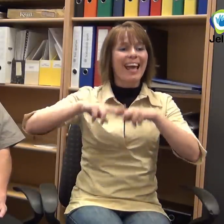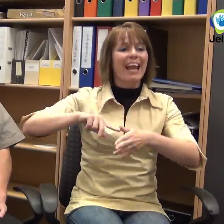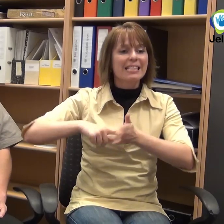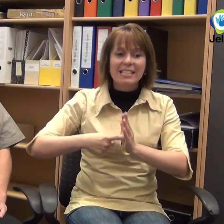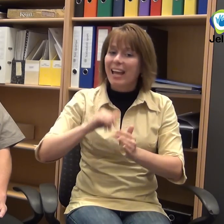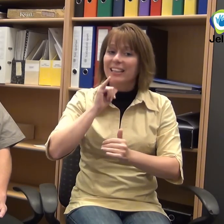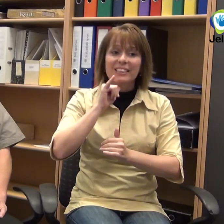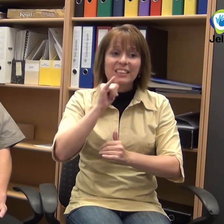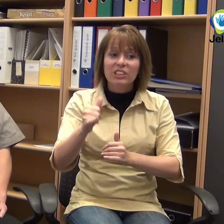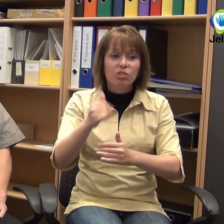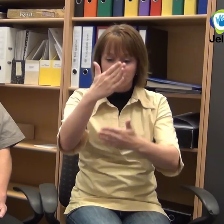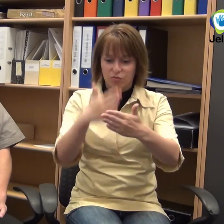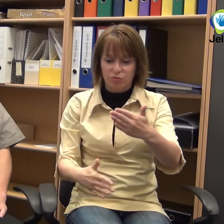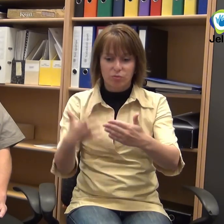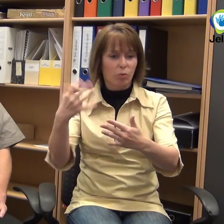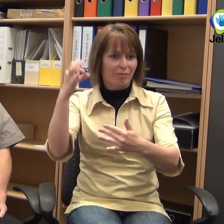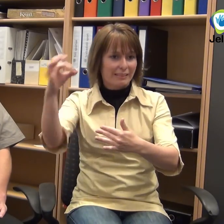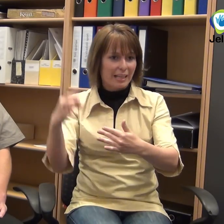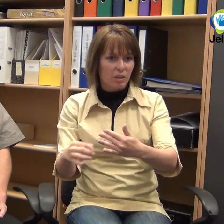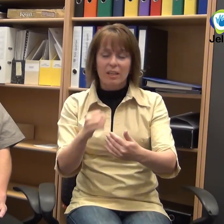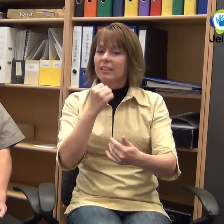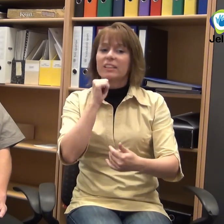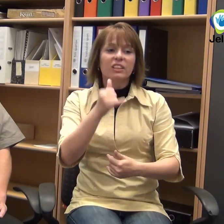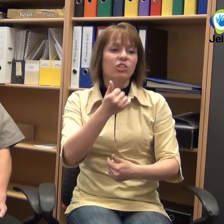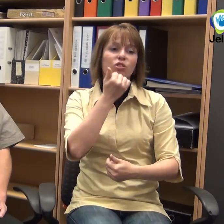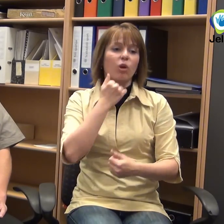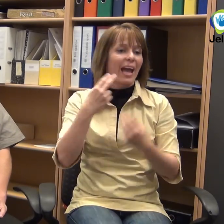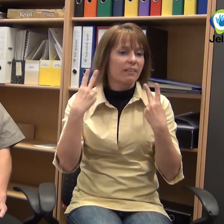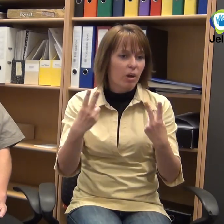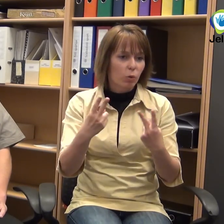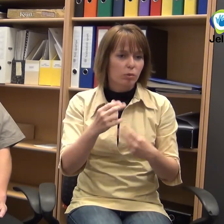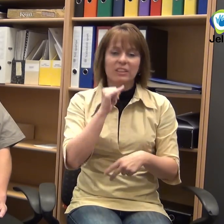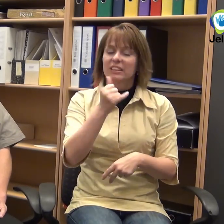sportrendszernek nincs saját vagyona, nincs saját szponzora,